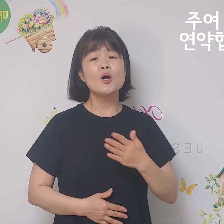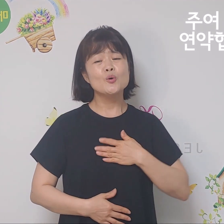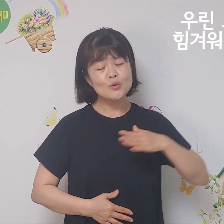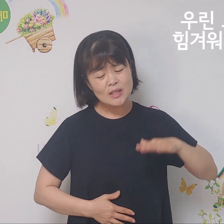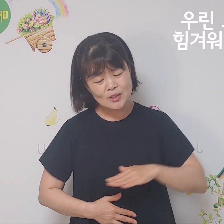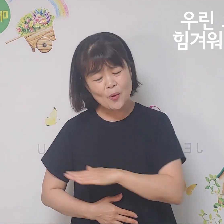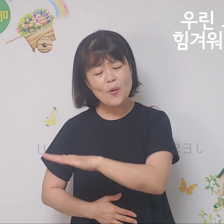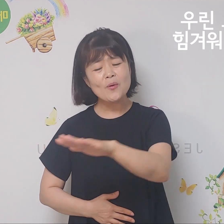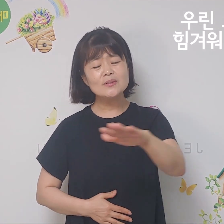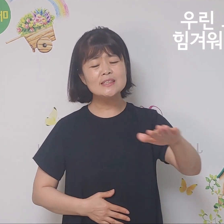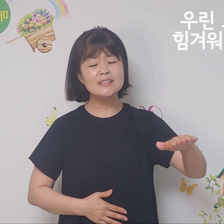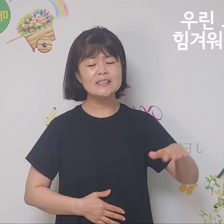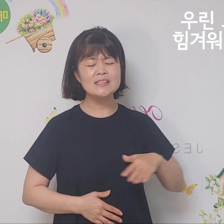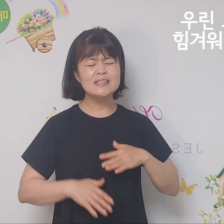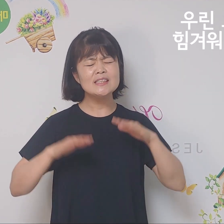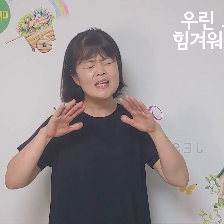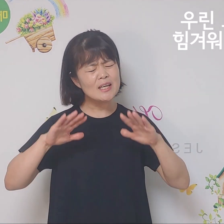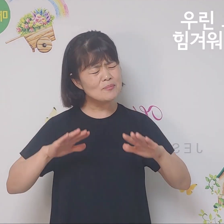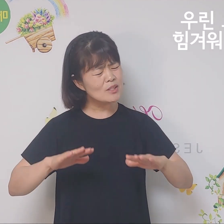우린 오늘을